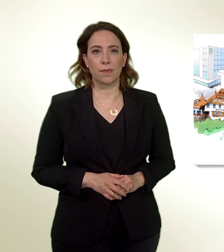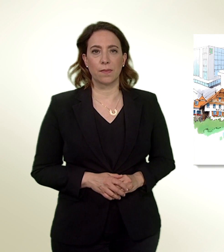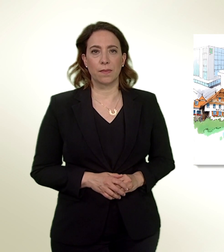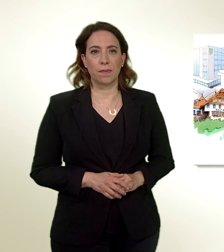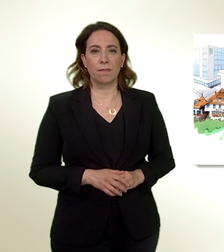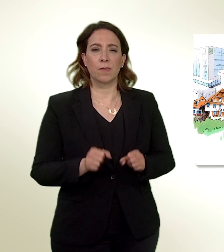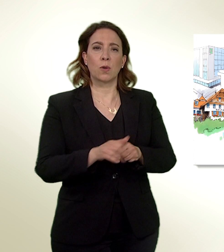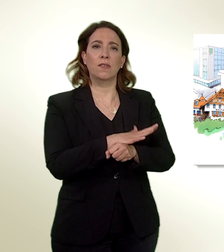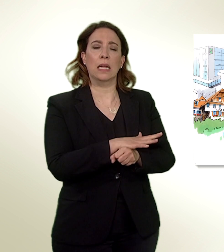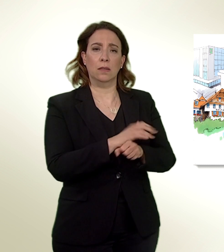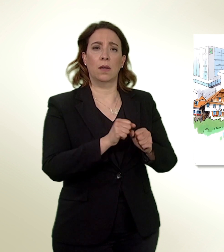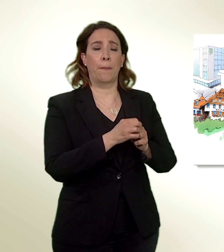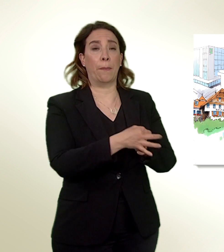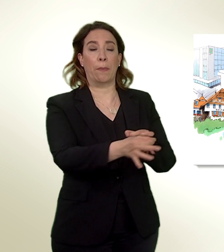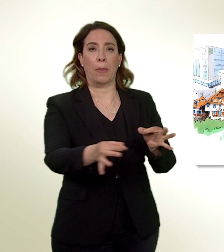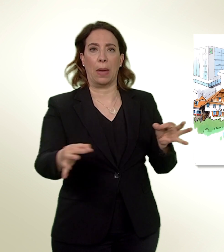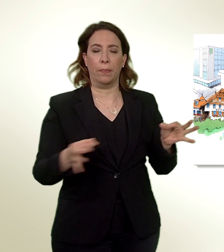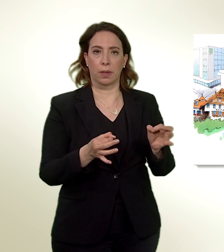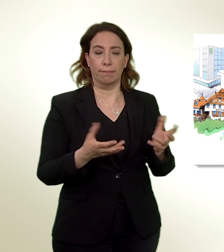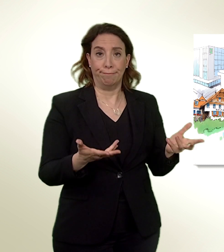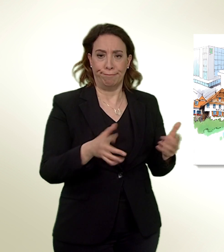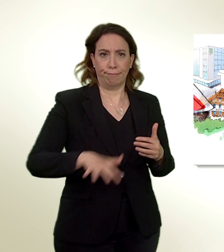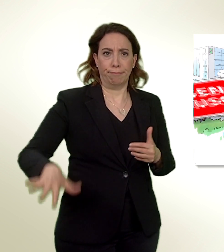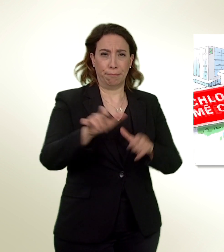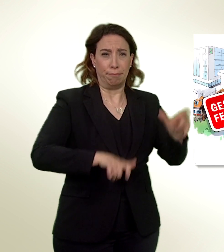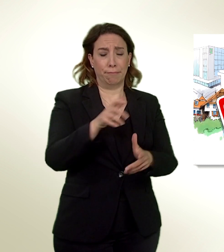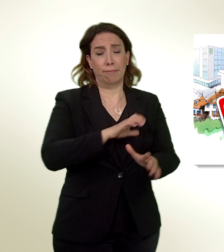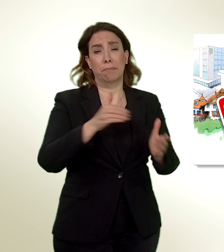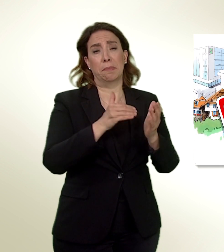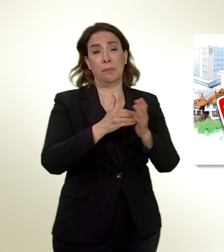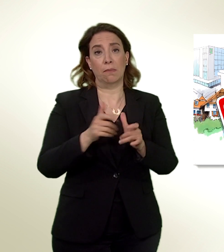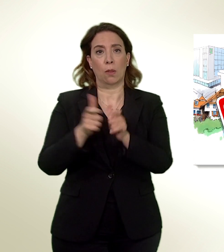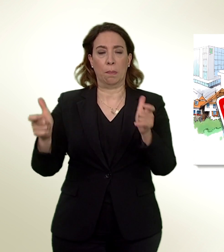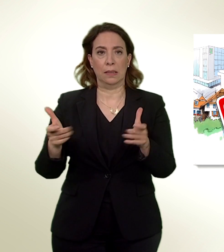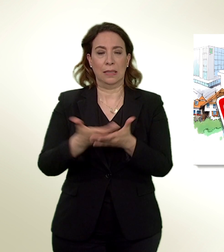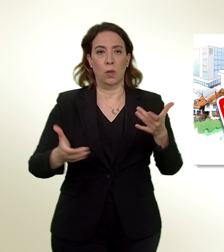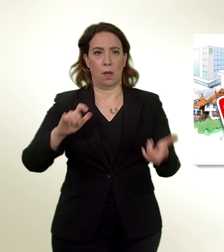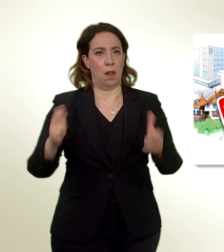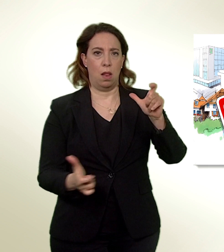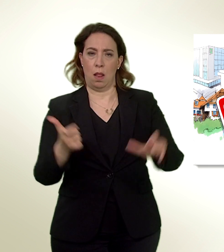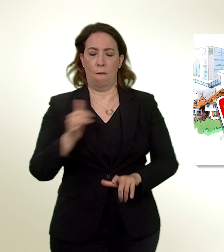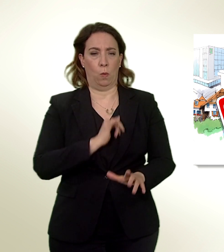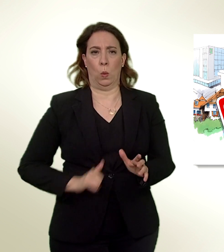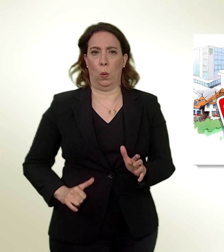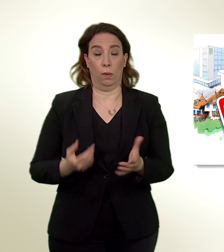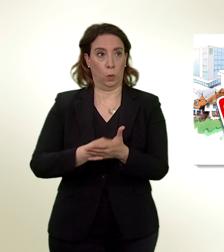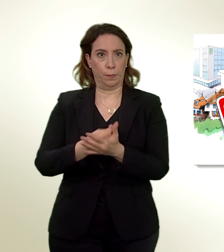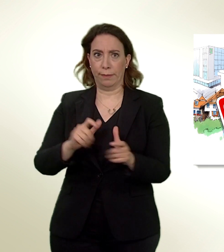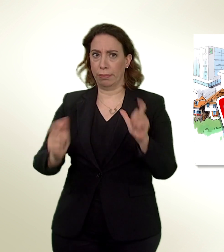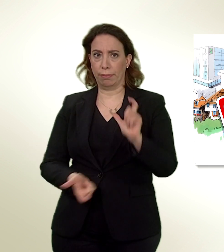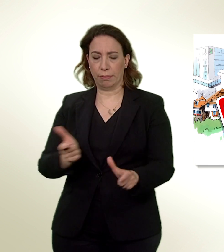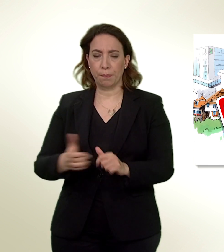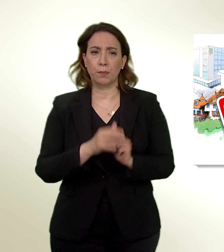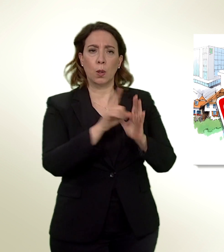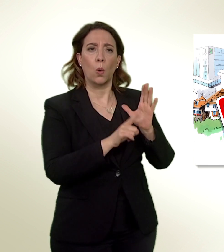La pandémie de coronavirus a mis des centaines de milliers de personnes et d'entreprises dans une situation de détresse économique. La